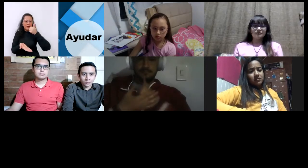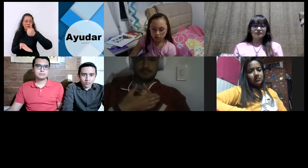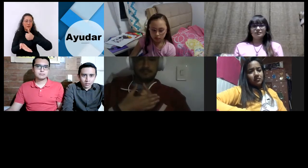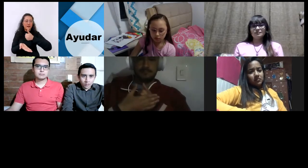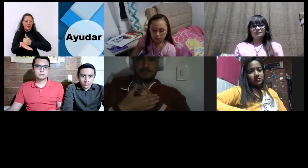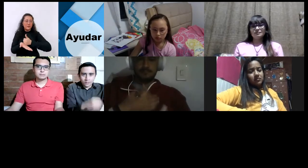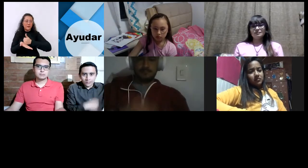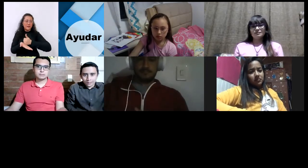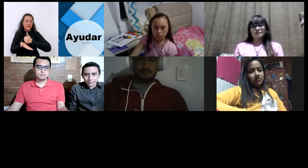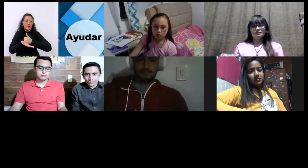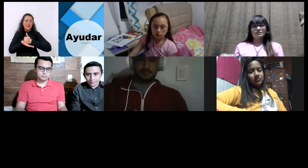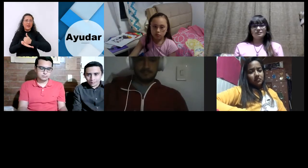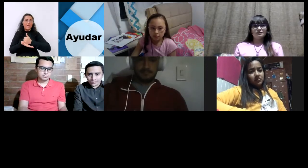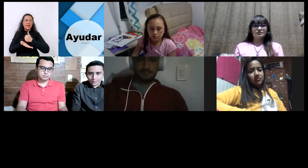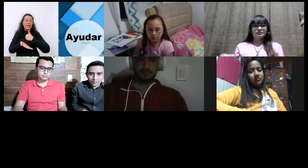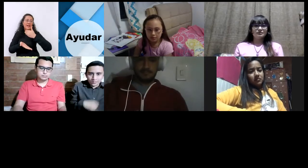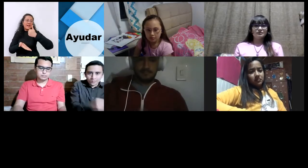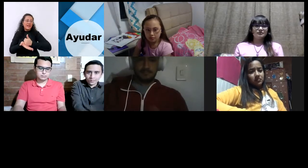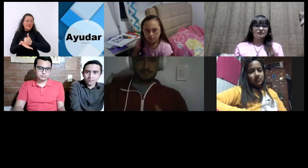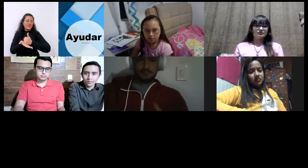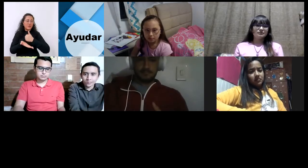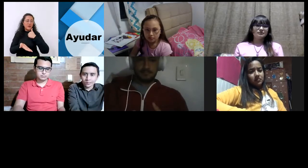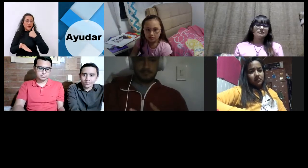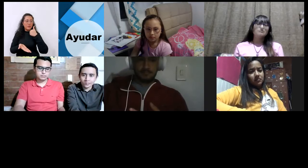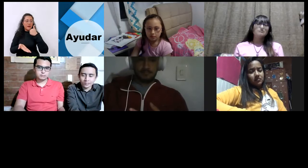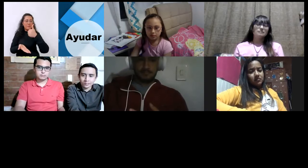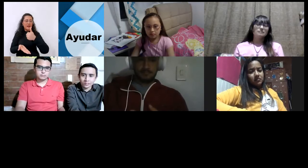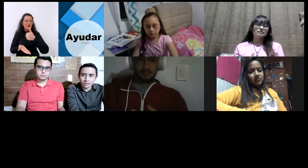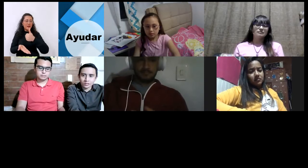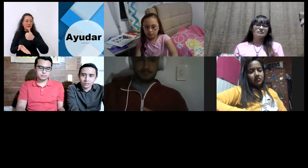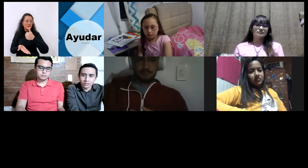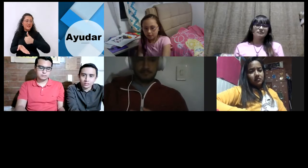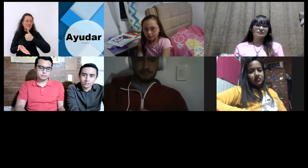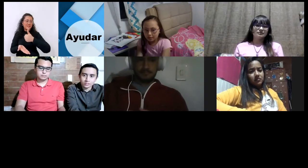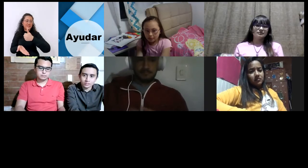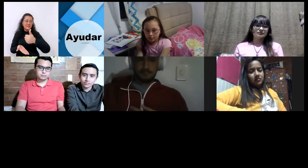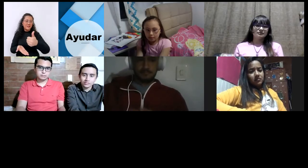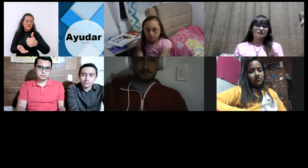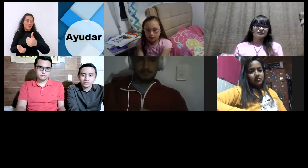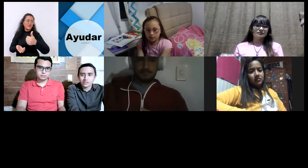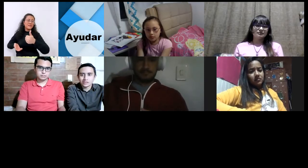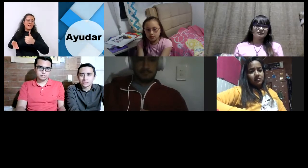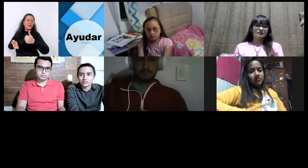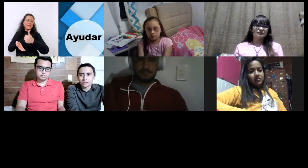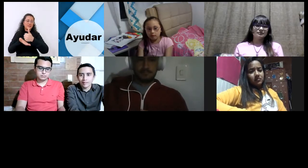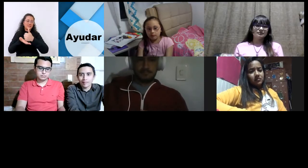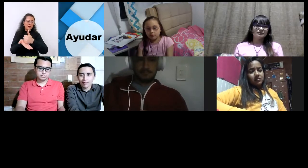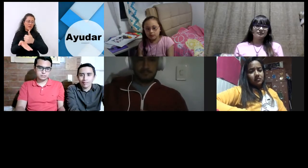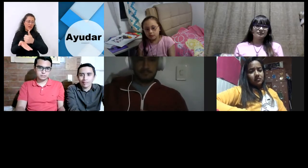como en la guía. Es como que la mano derecha está haciendo las cosas y la otra la está cuidando,